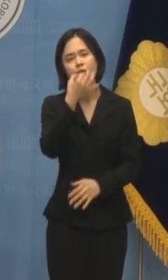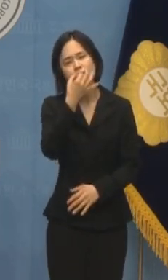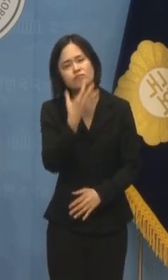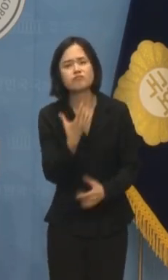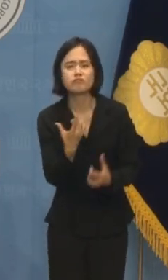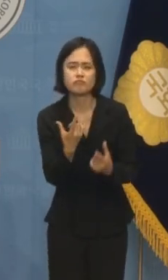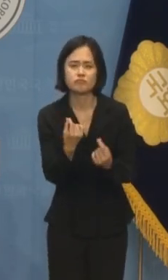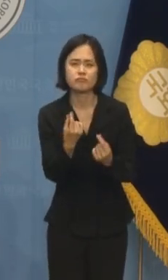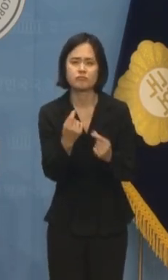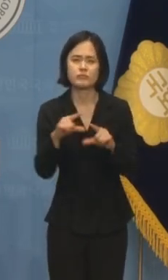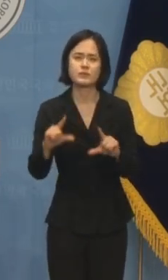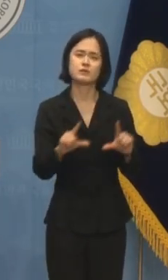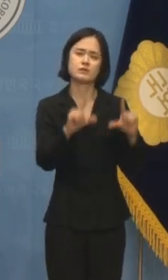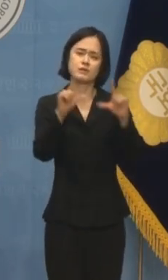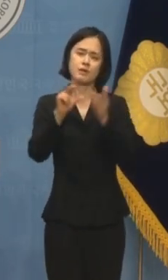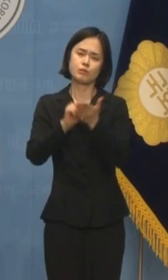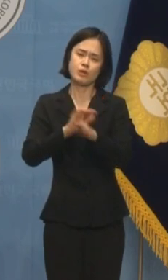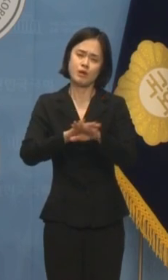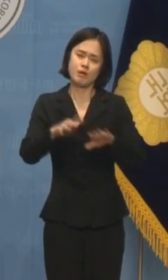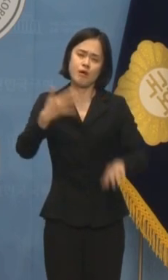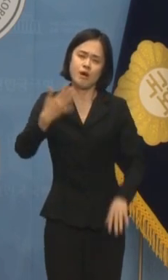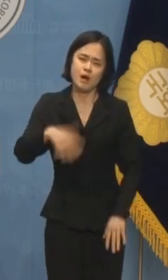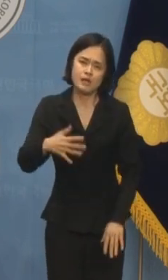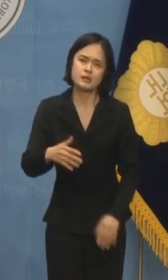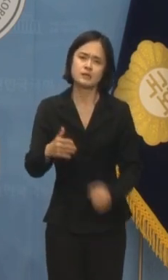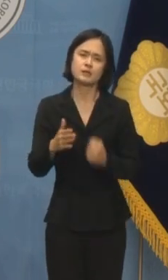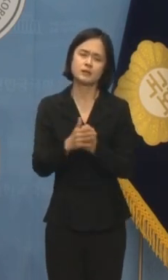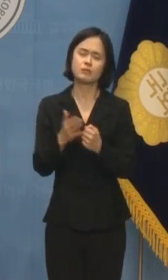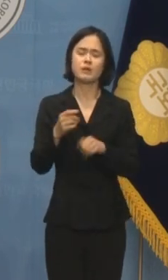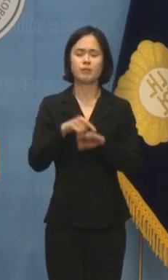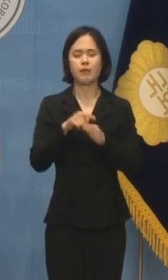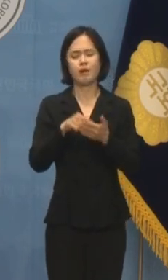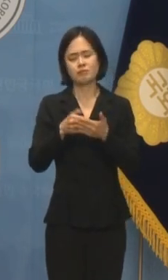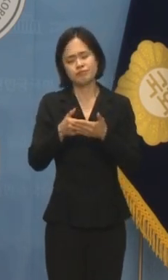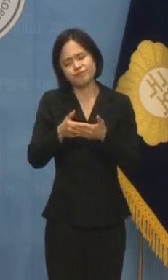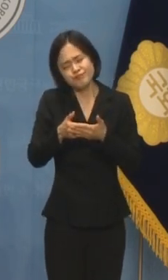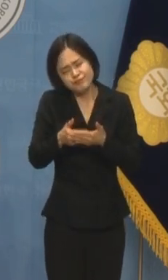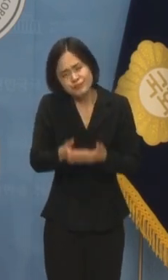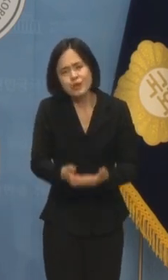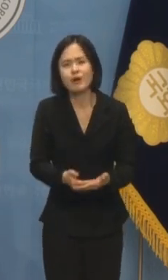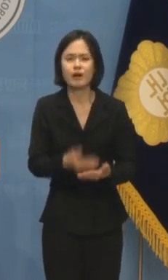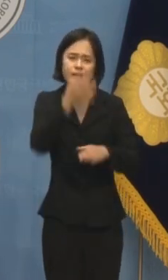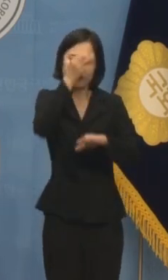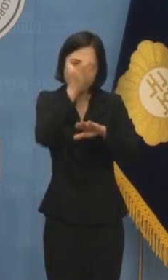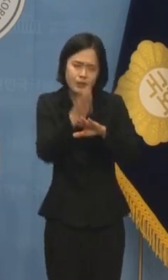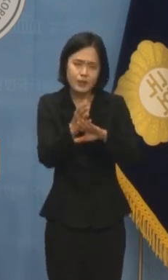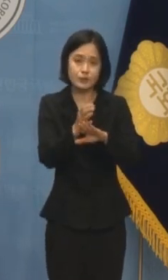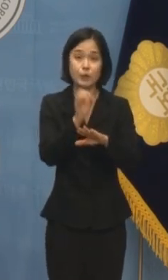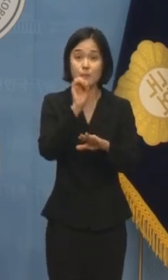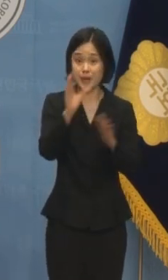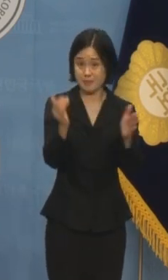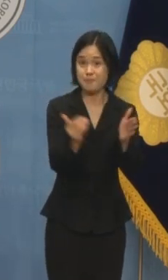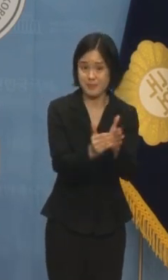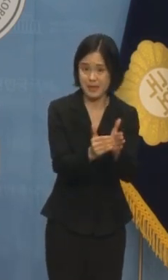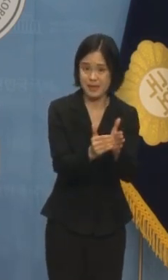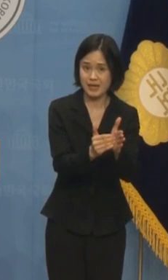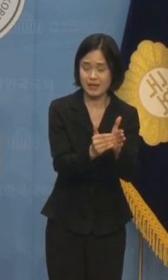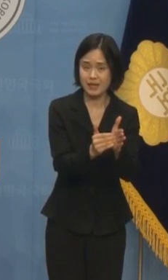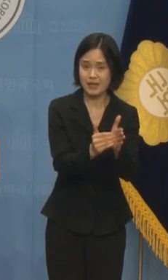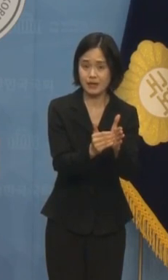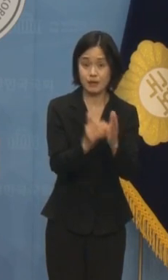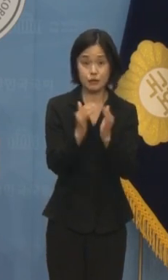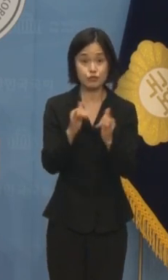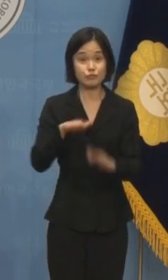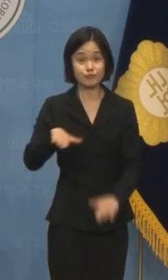않아 마음이 무겁고 송구스럽다고 입을 뺀 바 있 입니다 우리 국민들